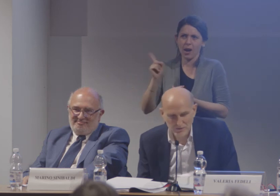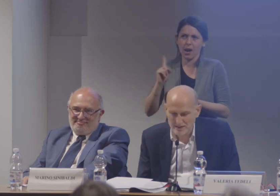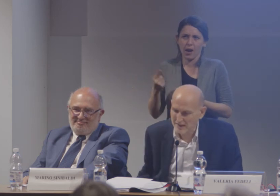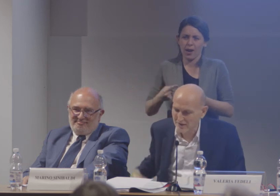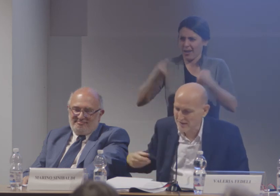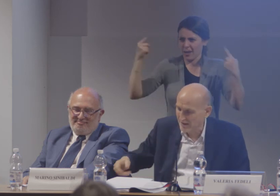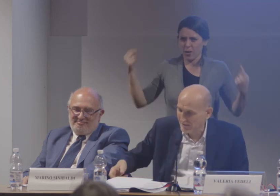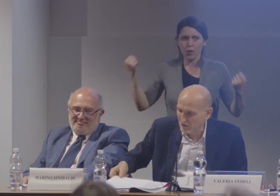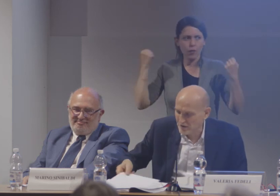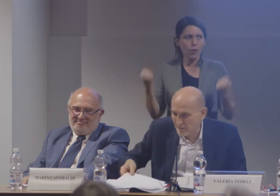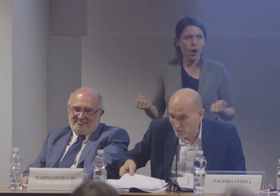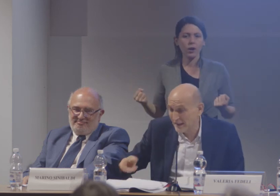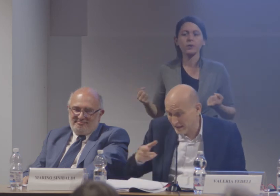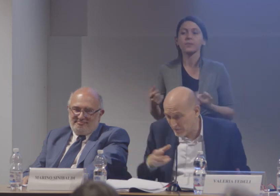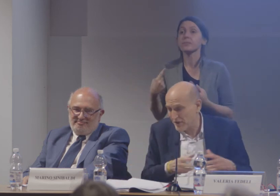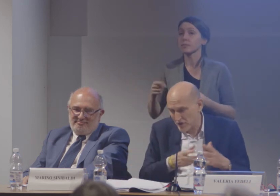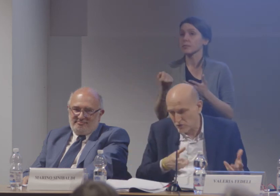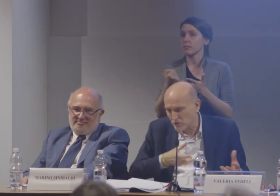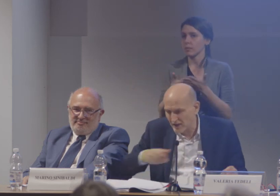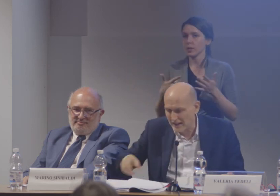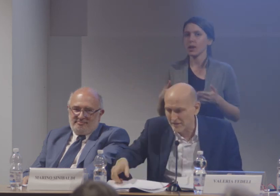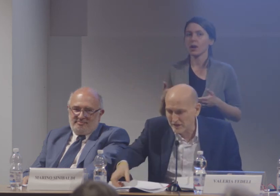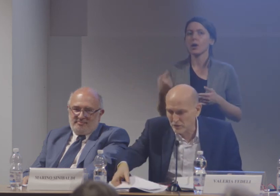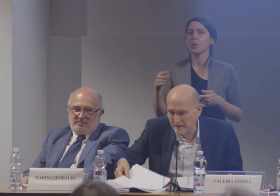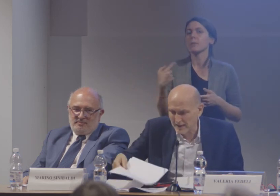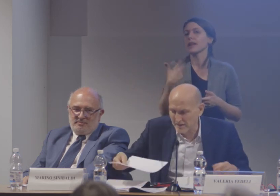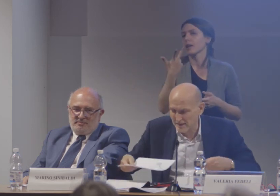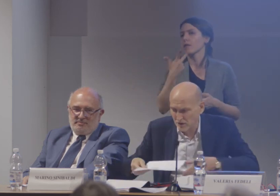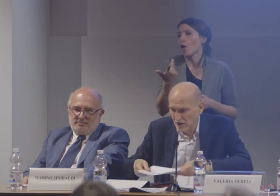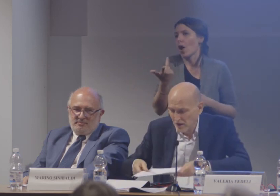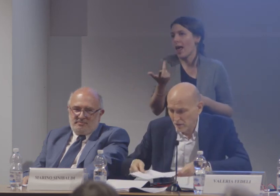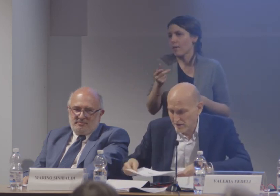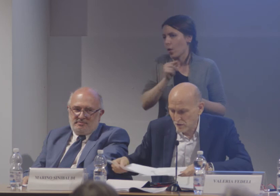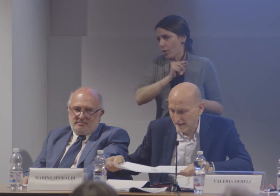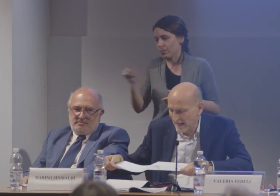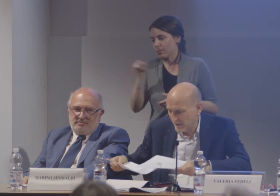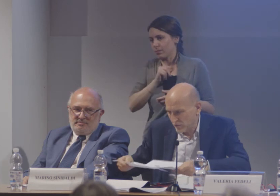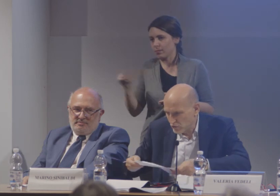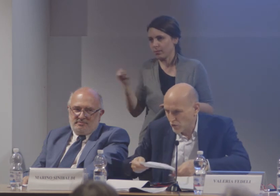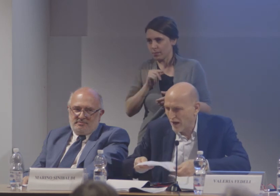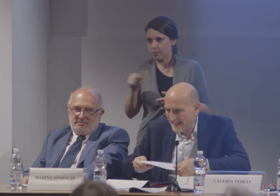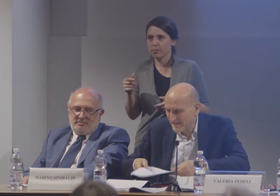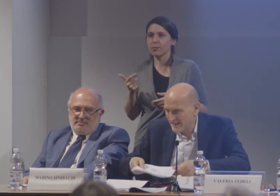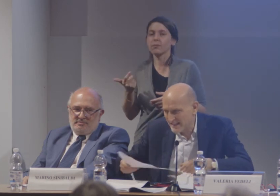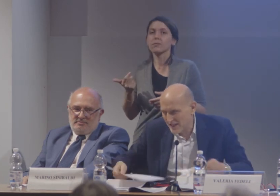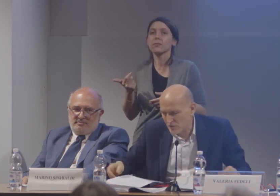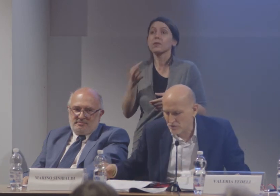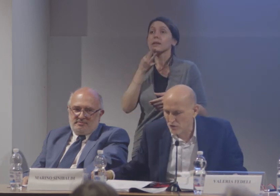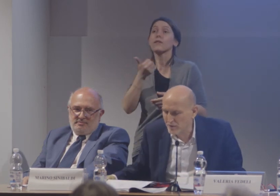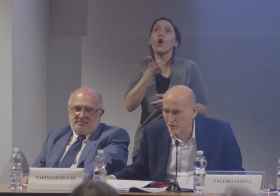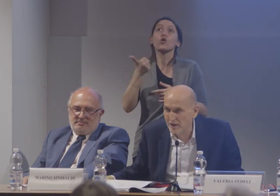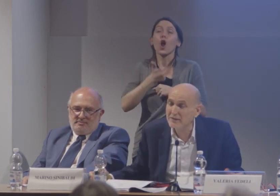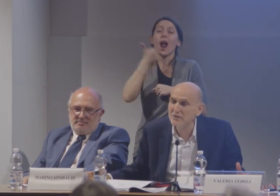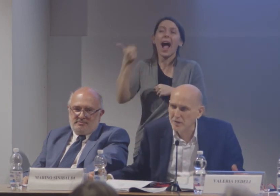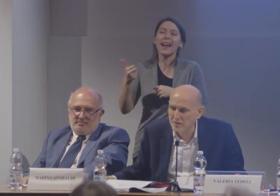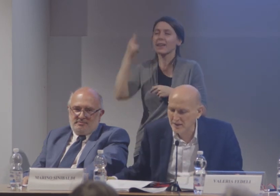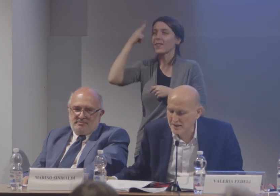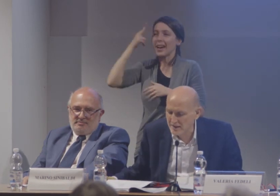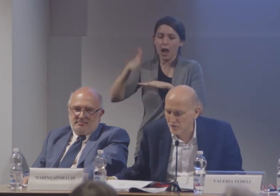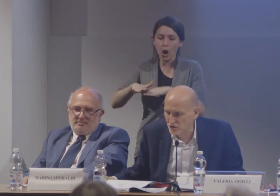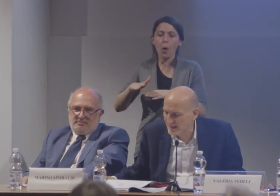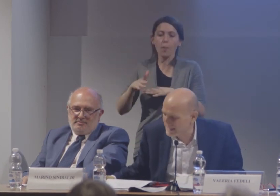Quindi questo evento sarà importante e mi piace sottolineare, ha fatto bene il Ministro, questo legame non solo anniversario, non solo per una,